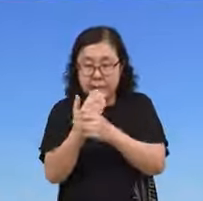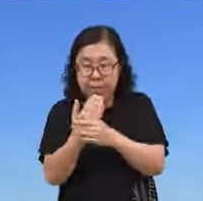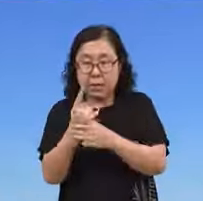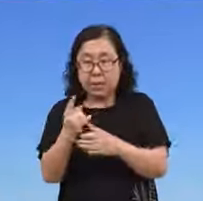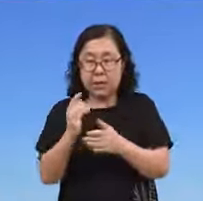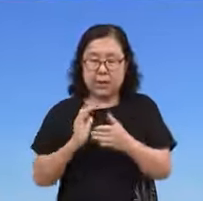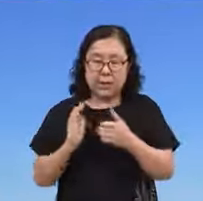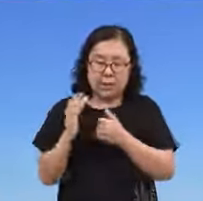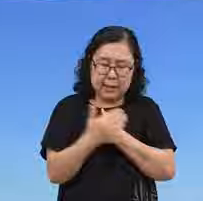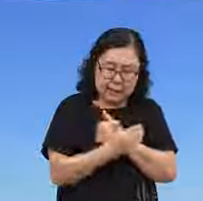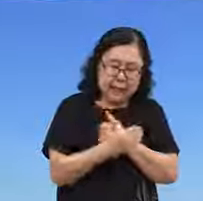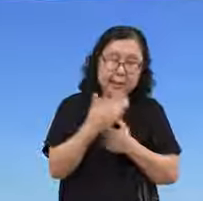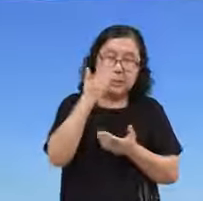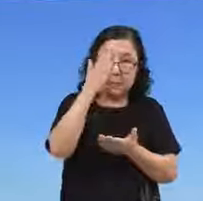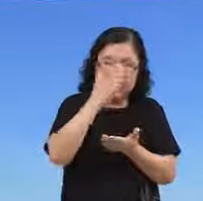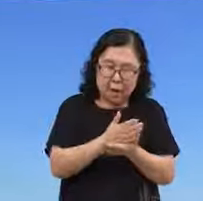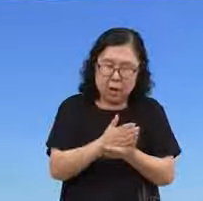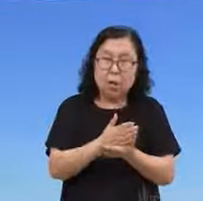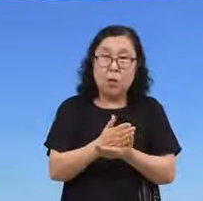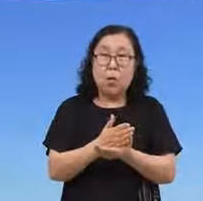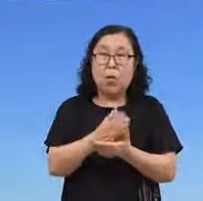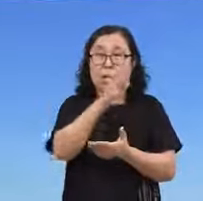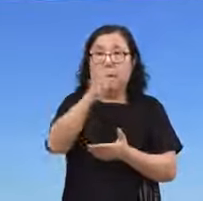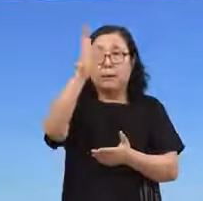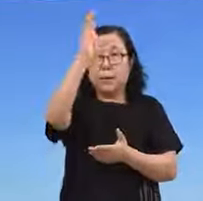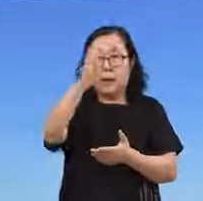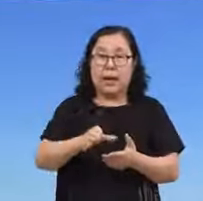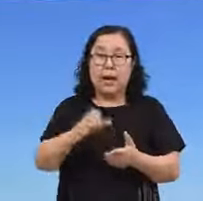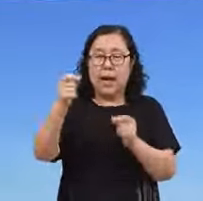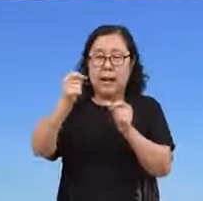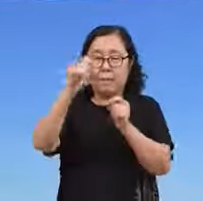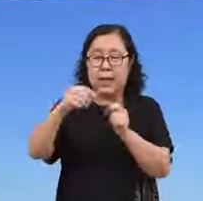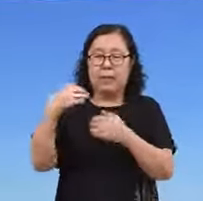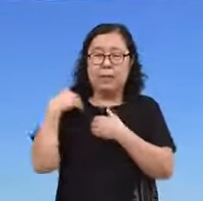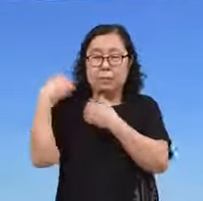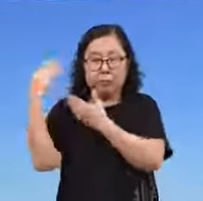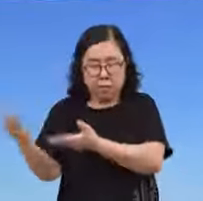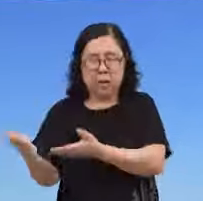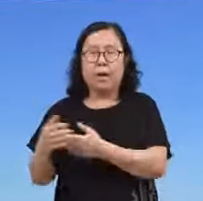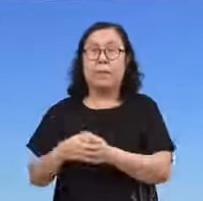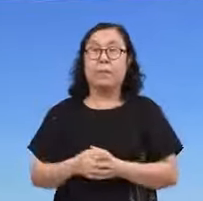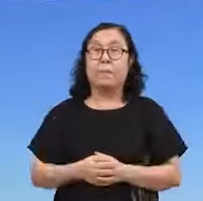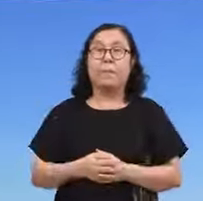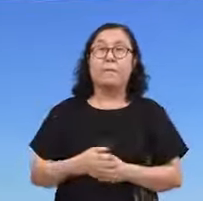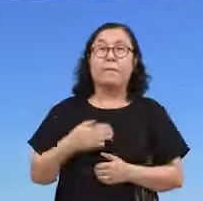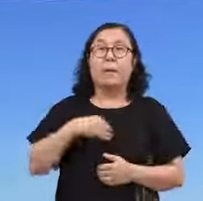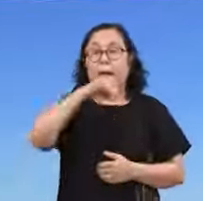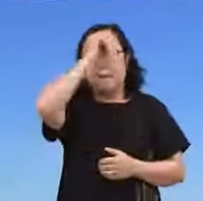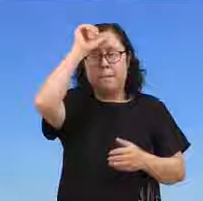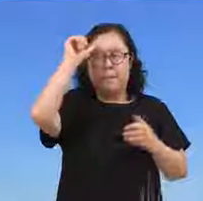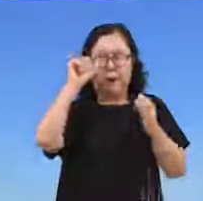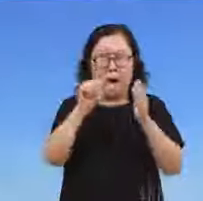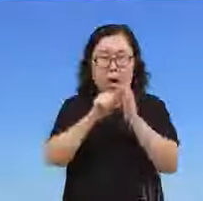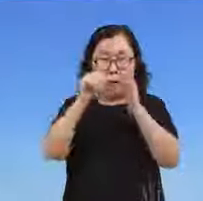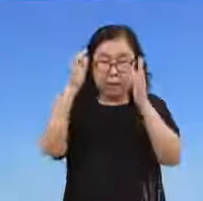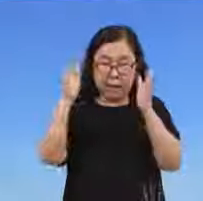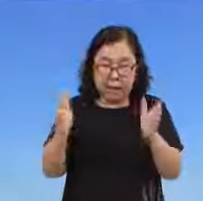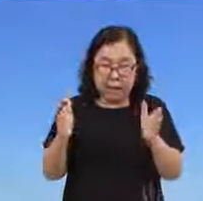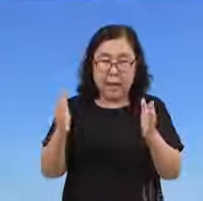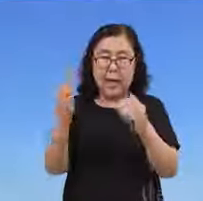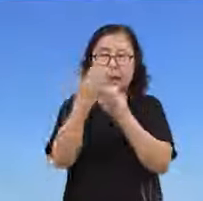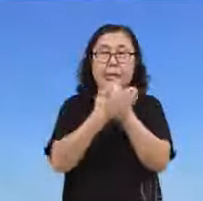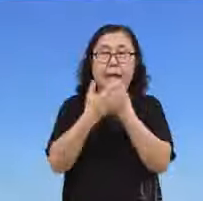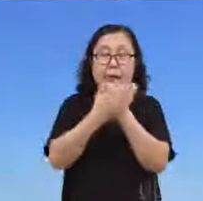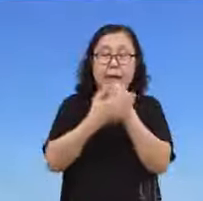십자가 앞에 나가서 풀어놓아라. 다 같은 원리 아닙니까? 그랬더니 2절 가사는 내 평생에 잊혀지지